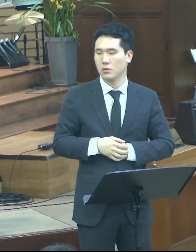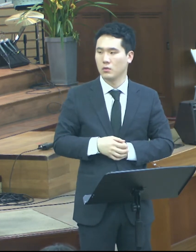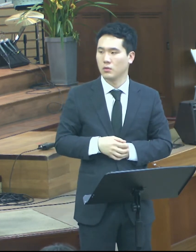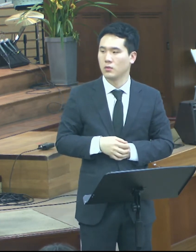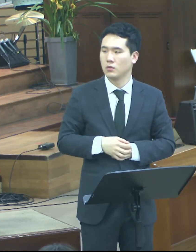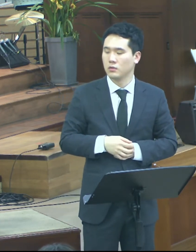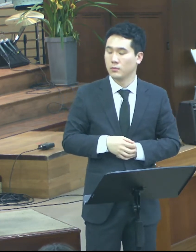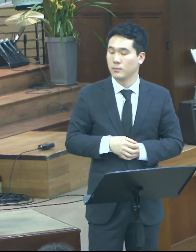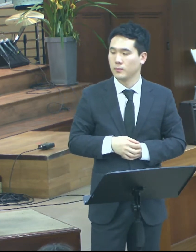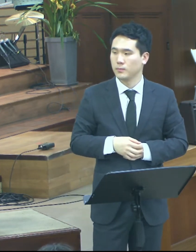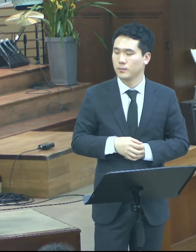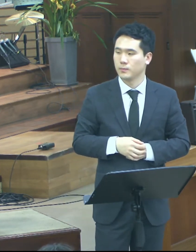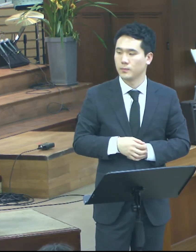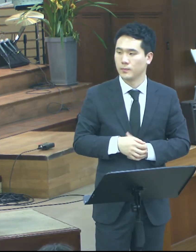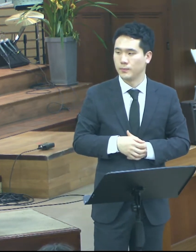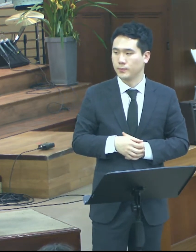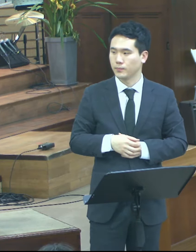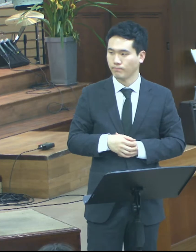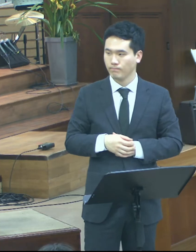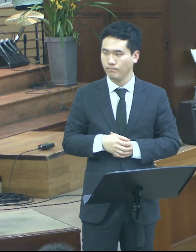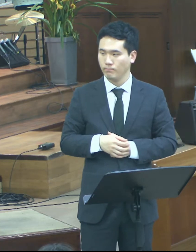제가 그것을 말씀드리고자 해요.